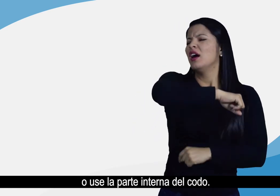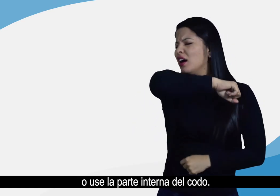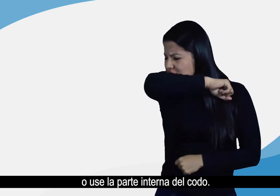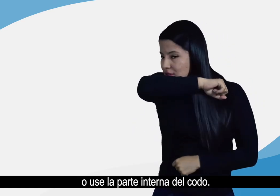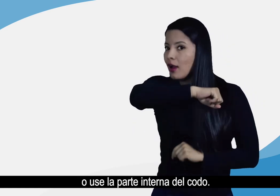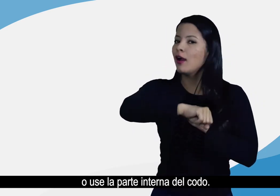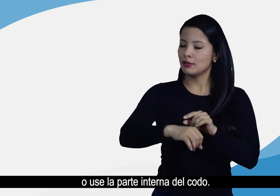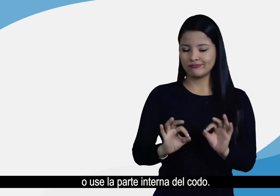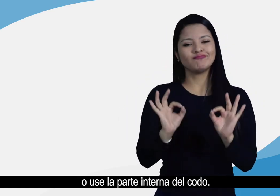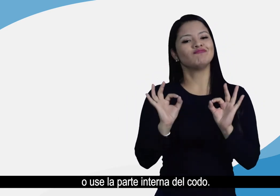interna del codo.